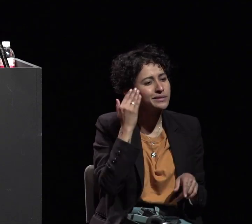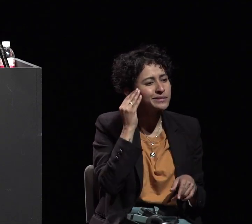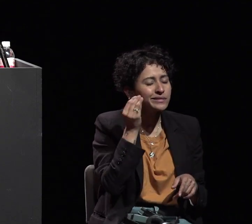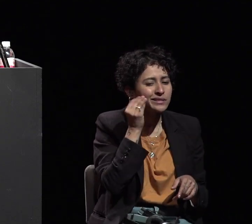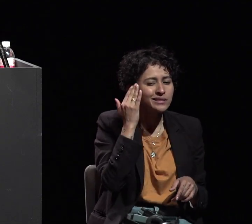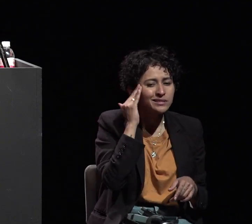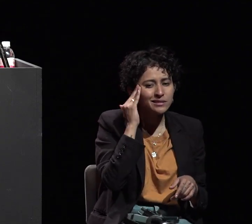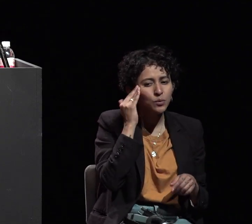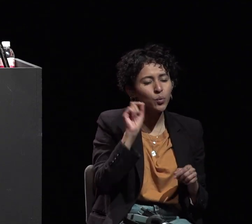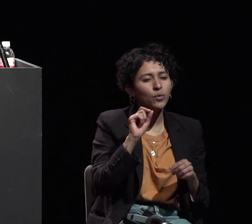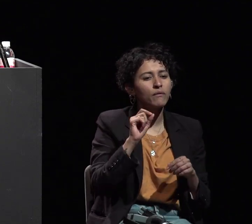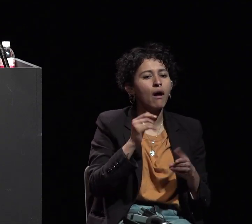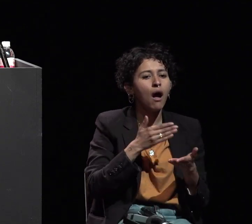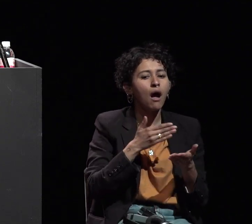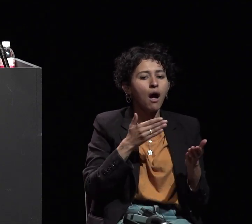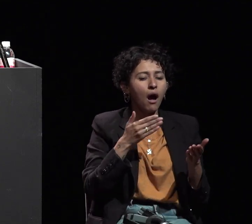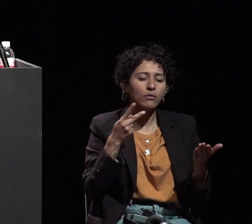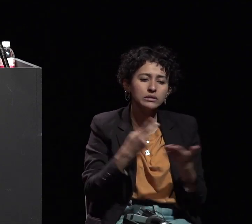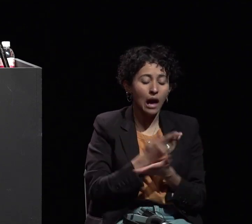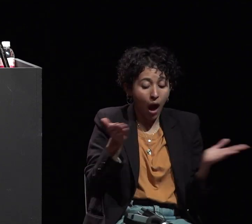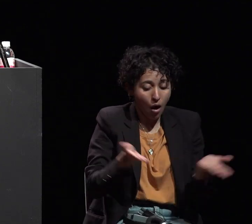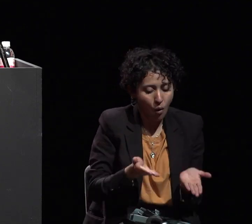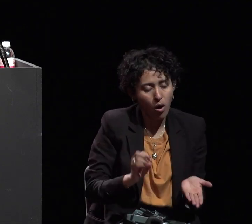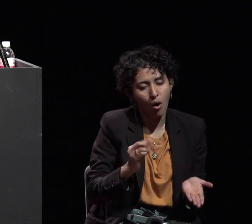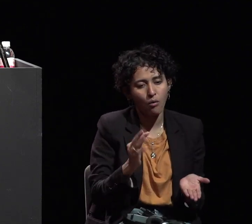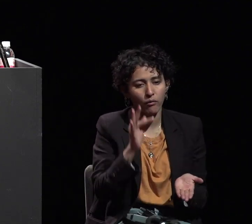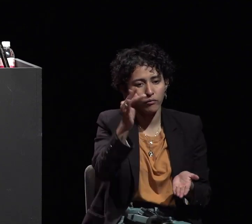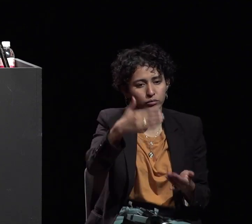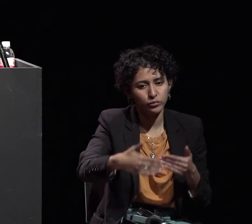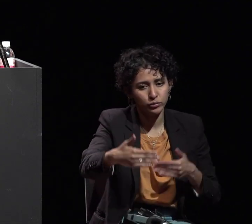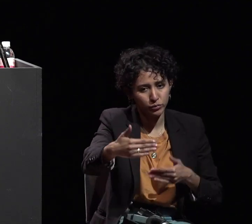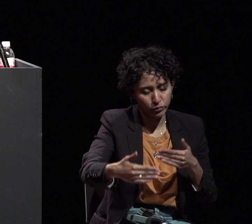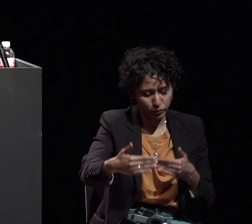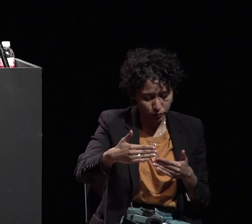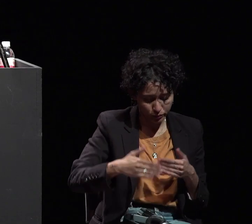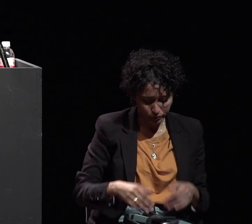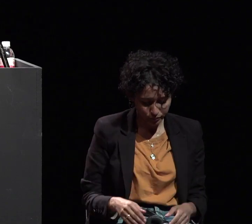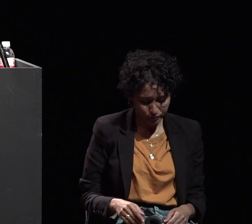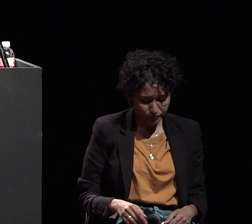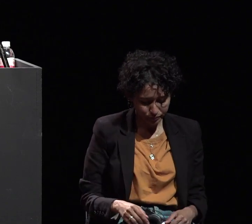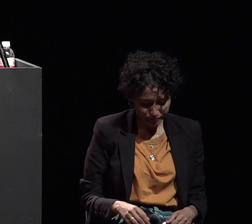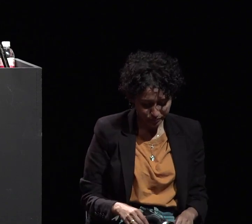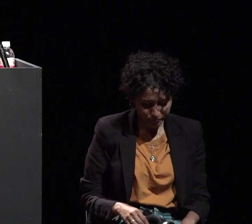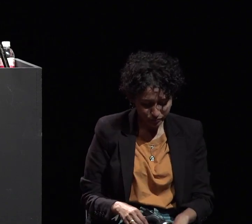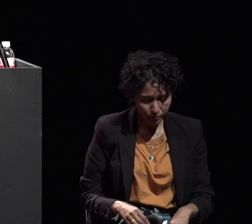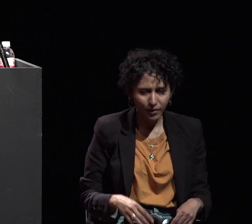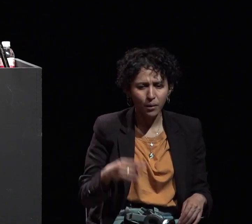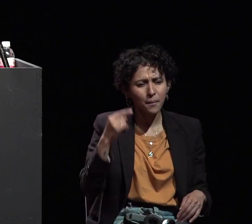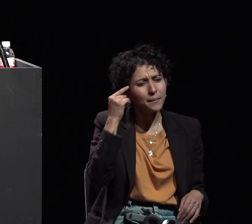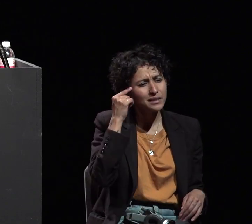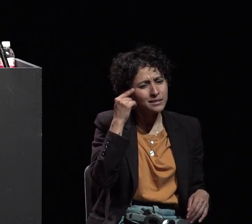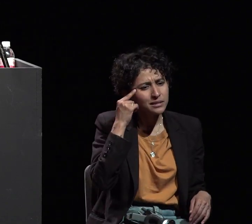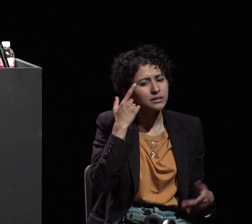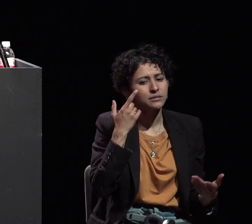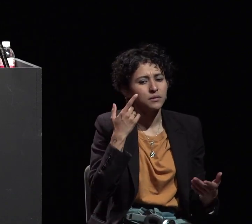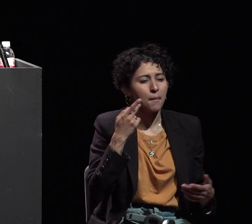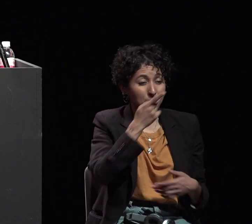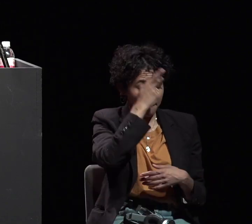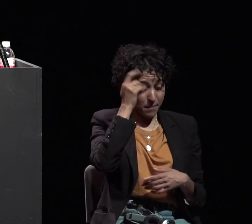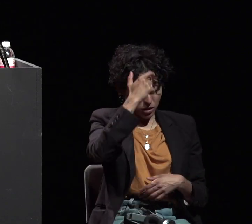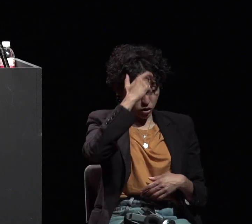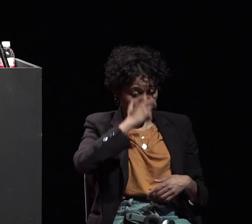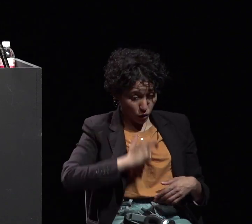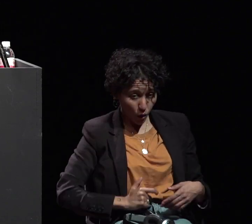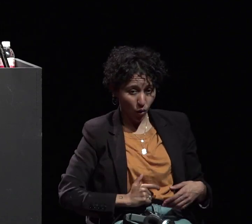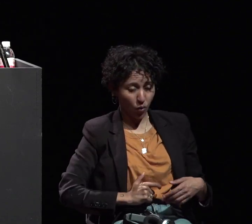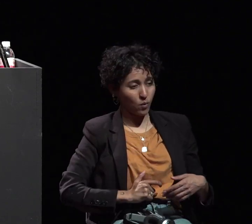pretéritos. O que acontece, entretanto, quando as redes de relações que envolvem corpos, coisas, pessoas e seus respectivos conceitos,